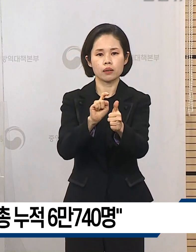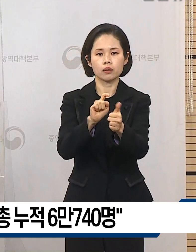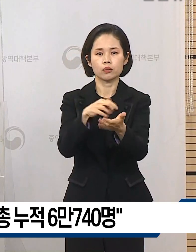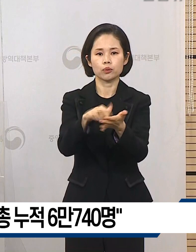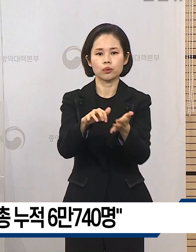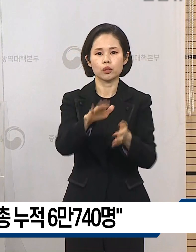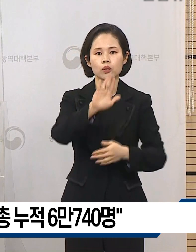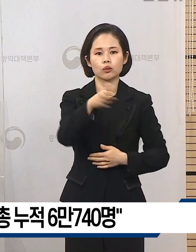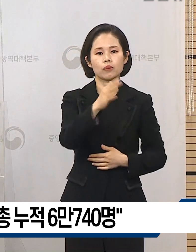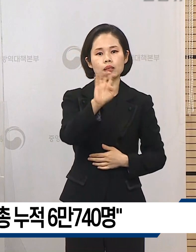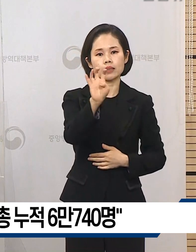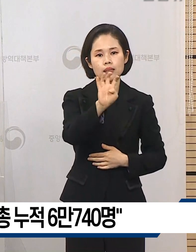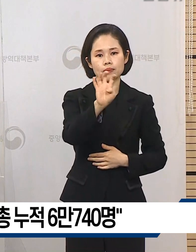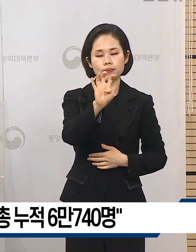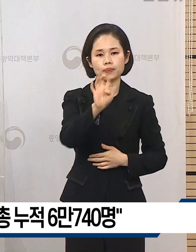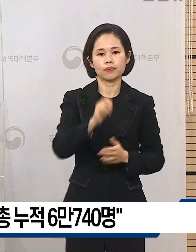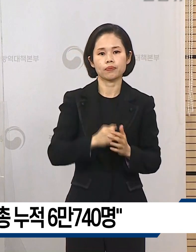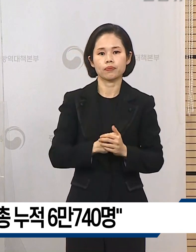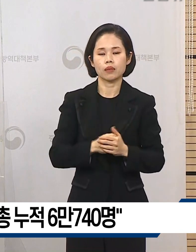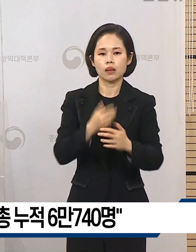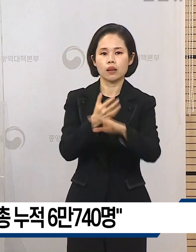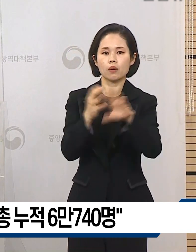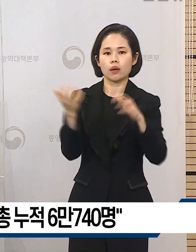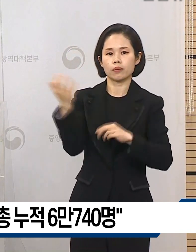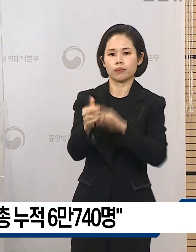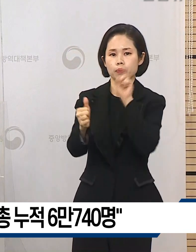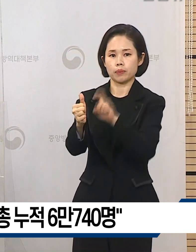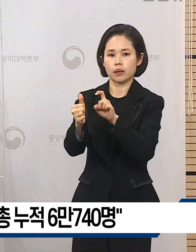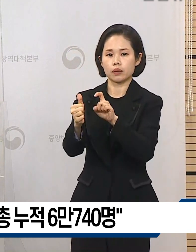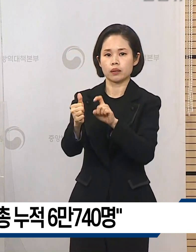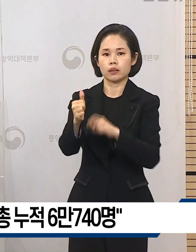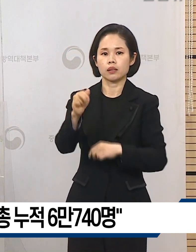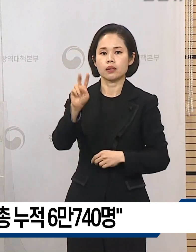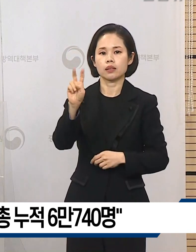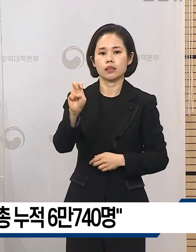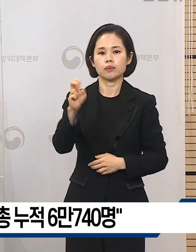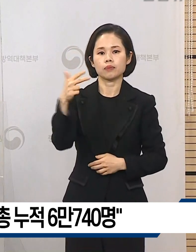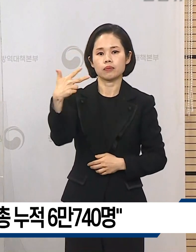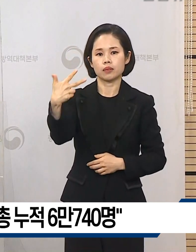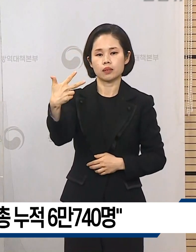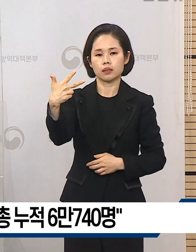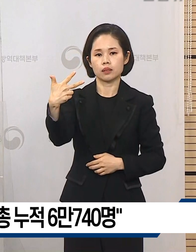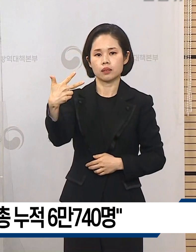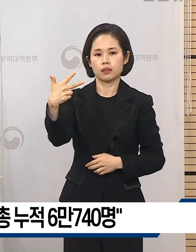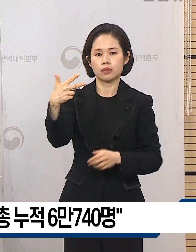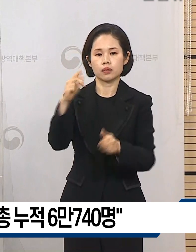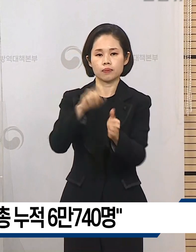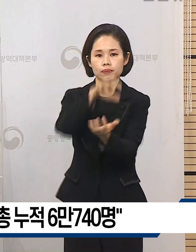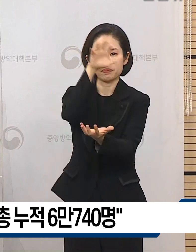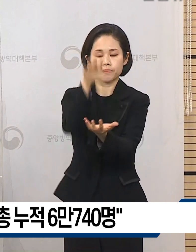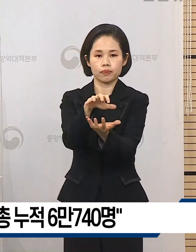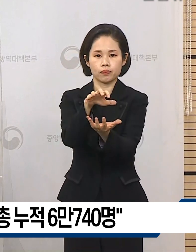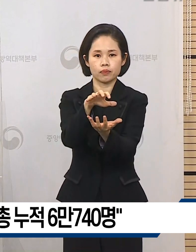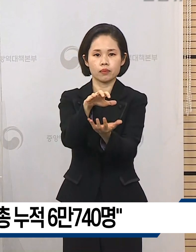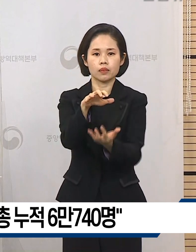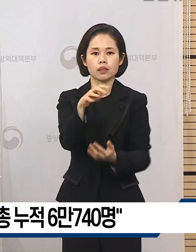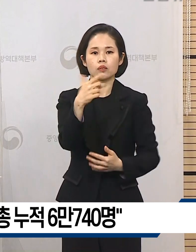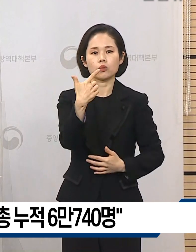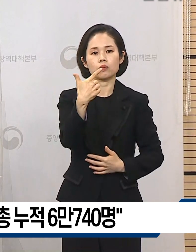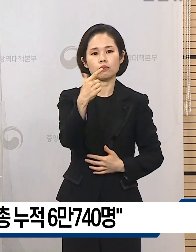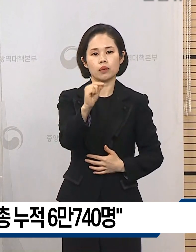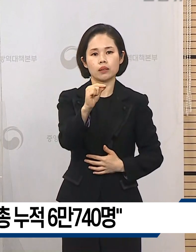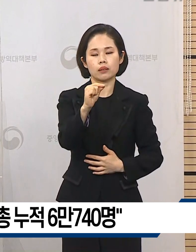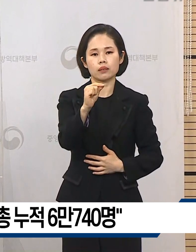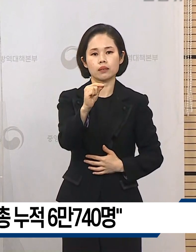940 명의 확인되었고 해외 입살에 는 27명이 확인 되요 현재까지 총 누적 확진 자수 늘